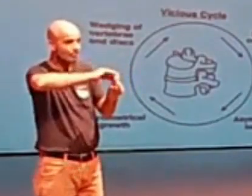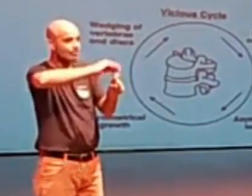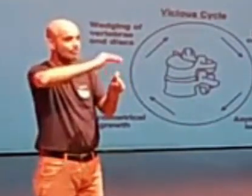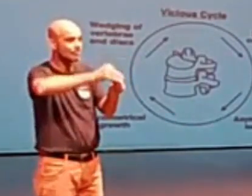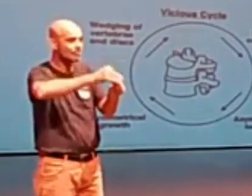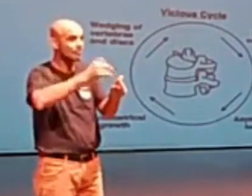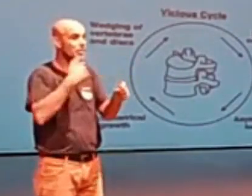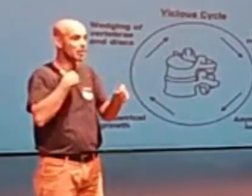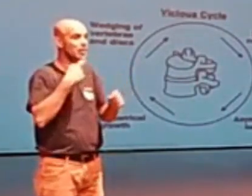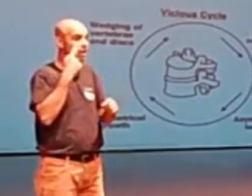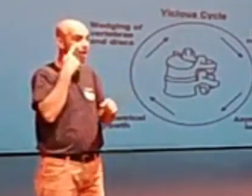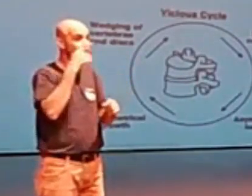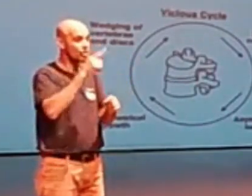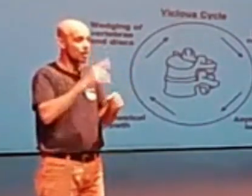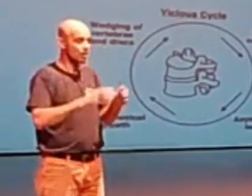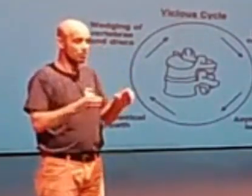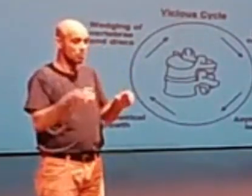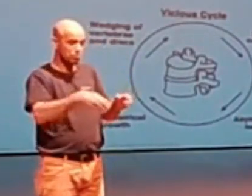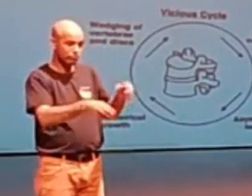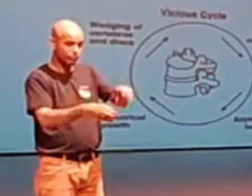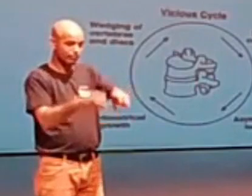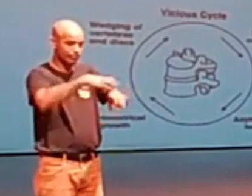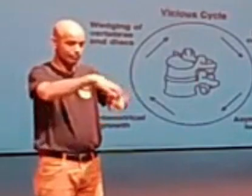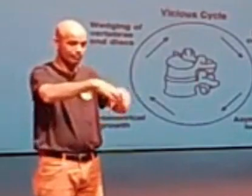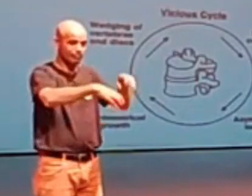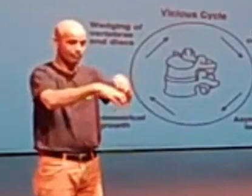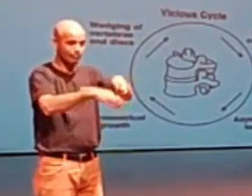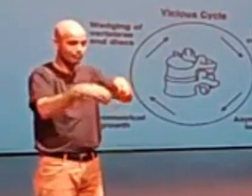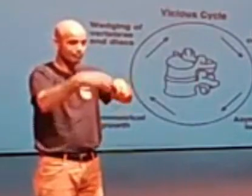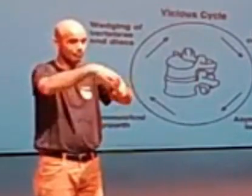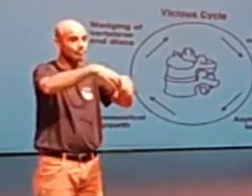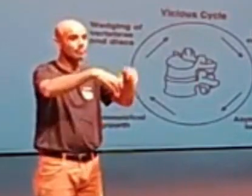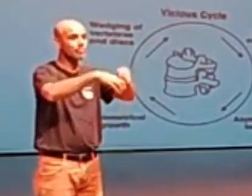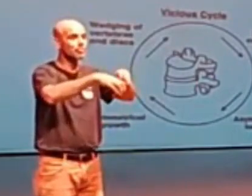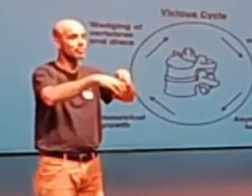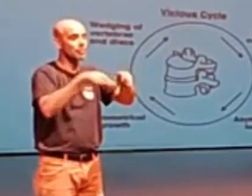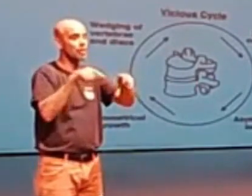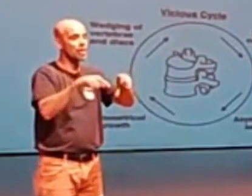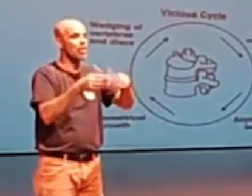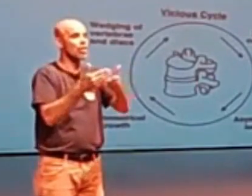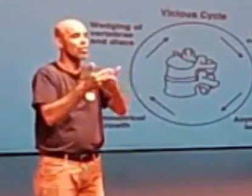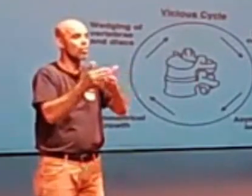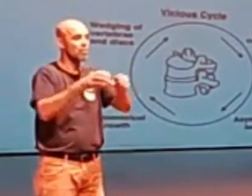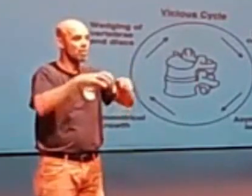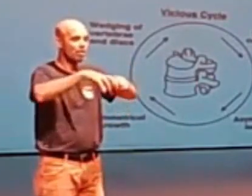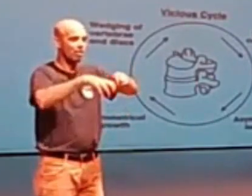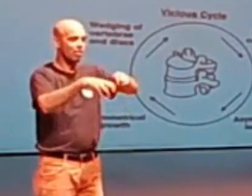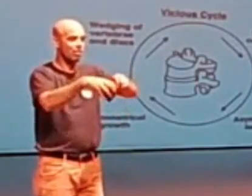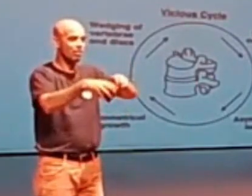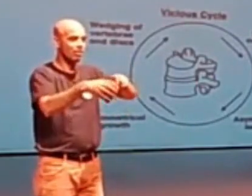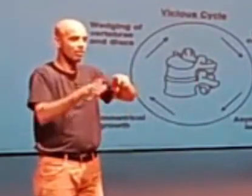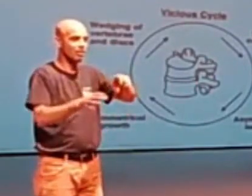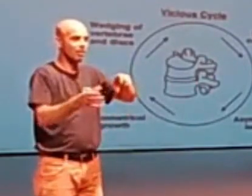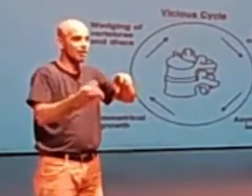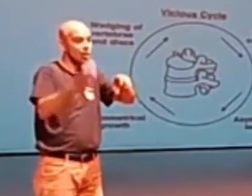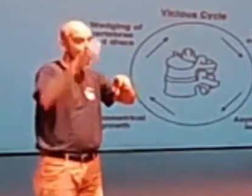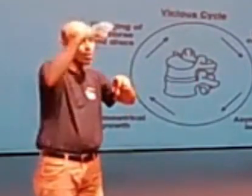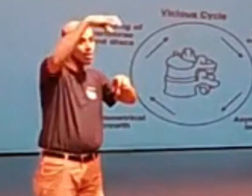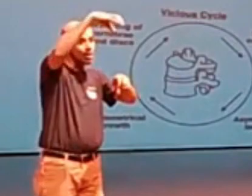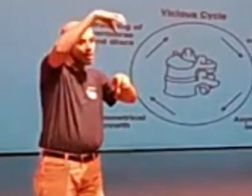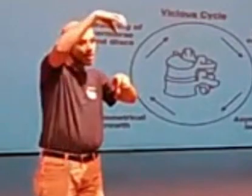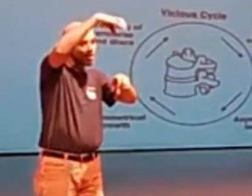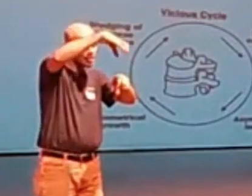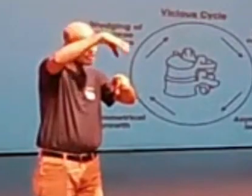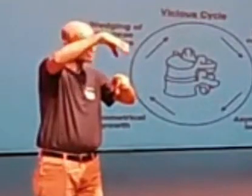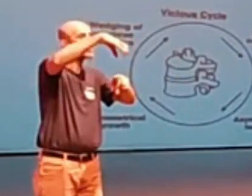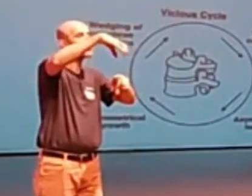de montar bloco sabe disso. Se eu tenho um bloco que está na base e que ele começa a ficar deformado, quando eu tentar